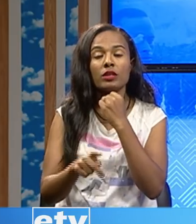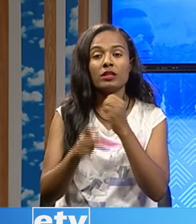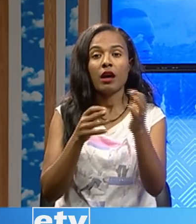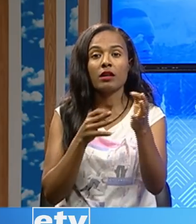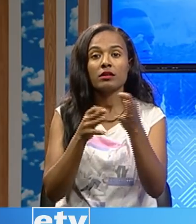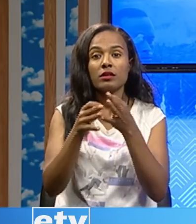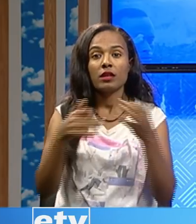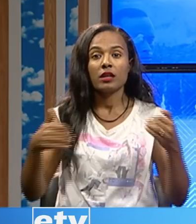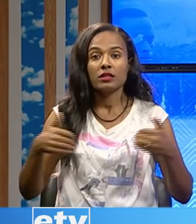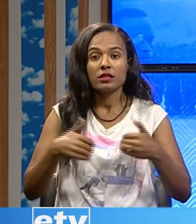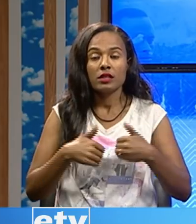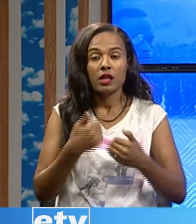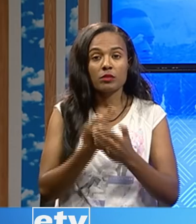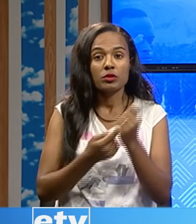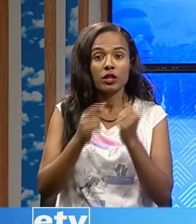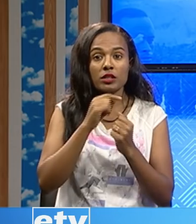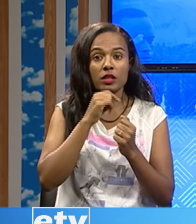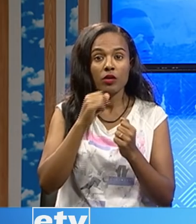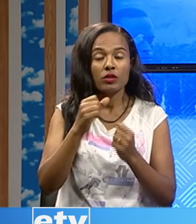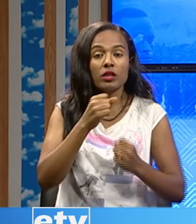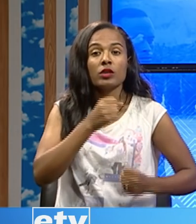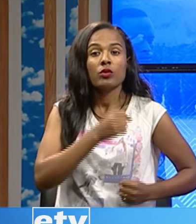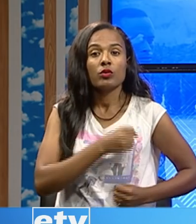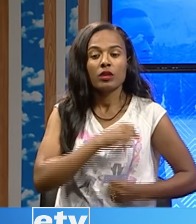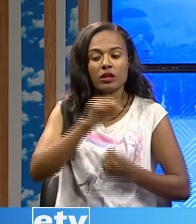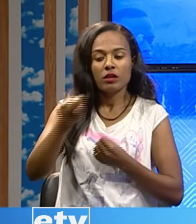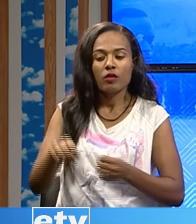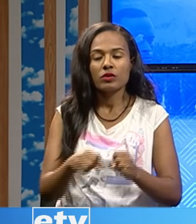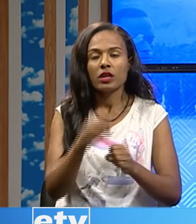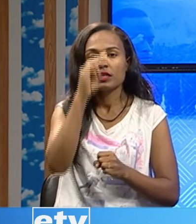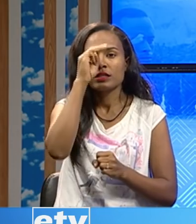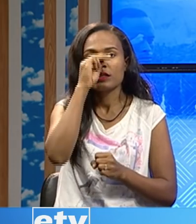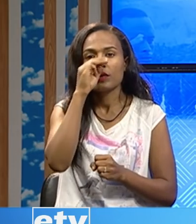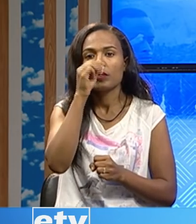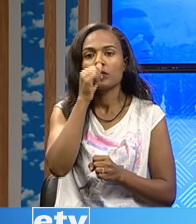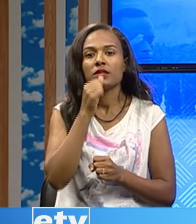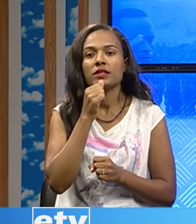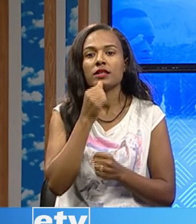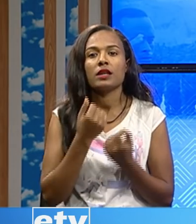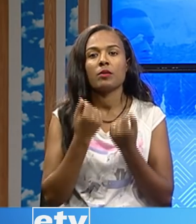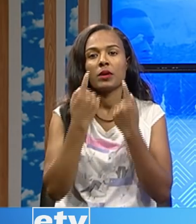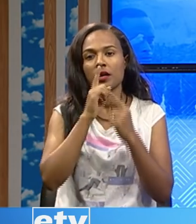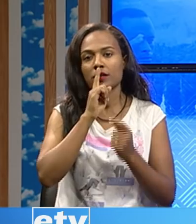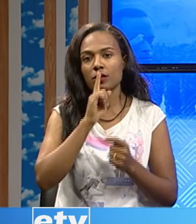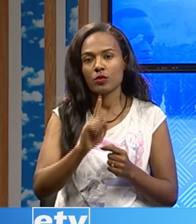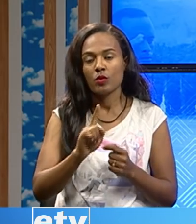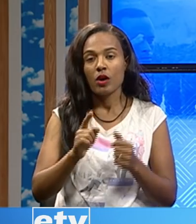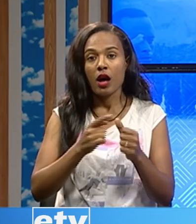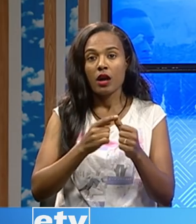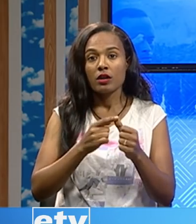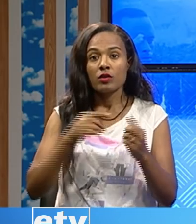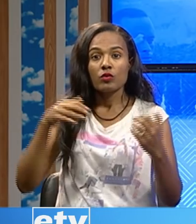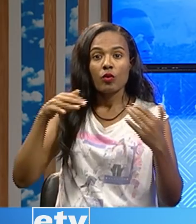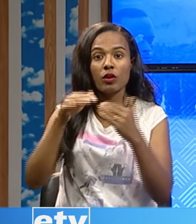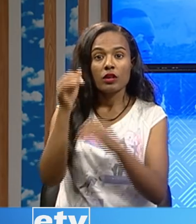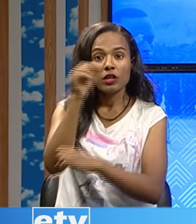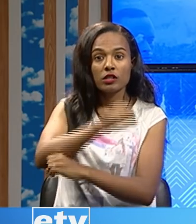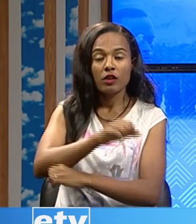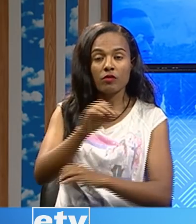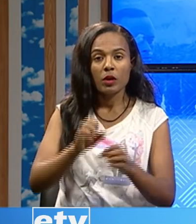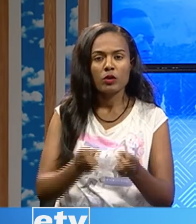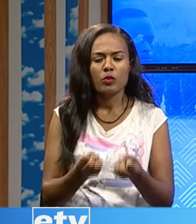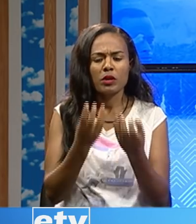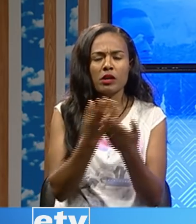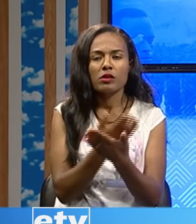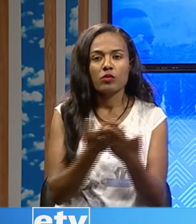ተንታኔ የስጋት ተንታኔ ብቻ ሳይሆን የወታደራዊ ሳይንስ ጥበብ ሚስጥርም ከመገንዘብ ነው አንድ ጦርነት አሸናፊ የሚያደርጉ በጣም በርካታ